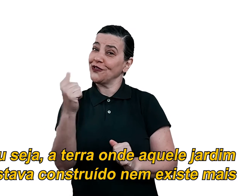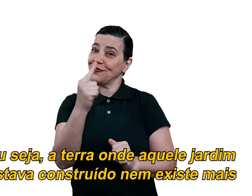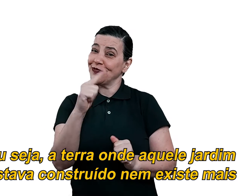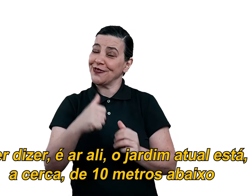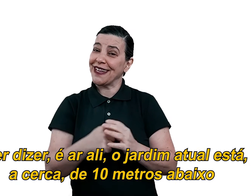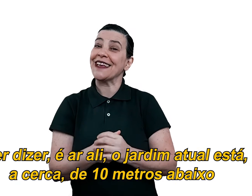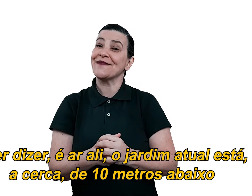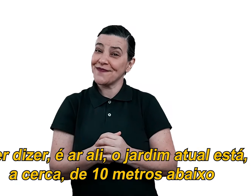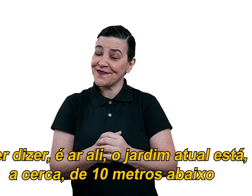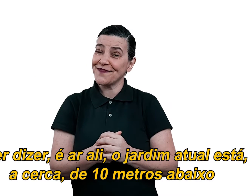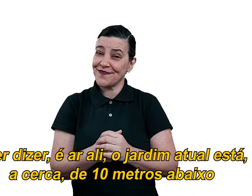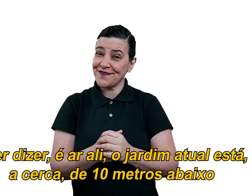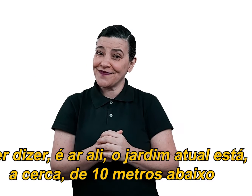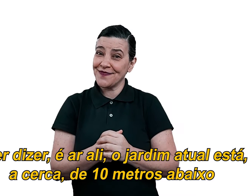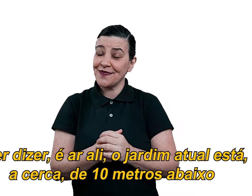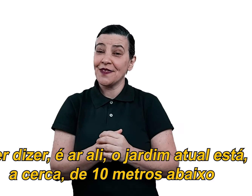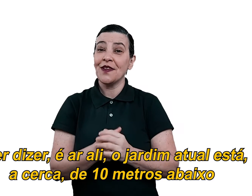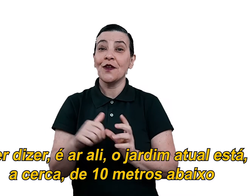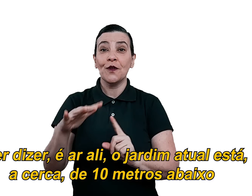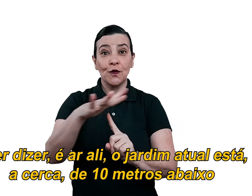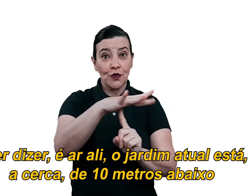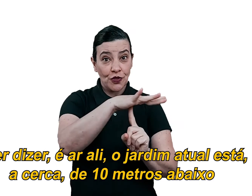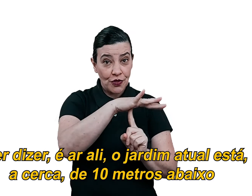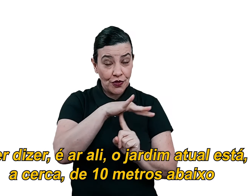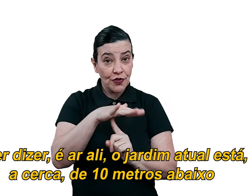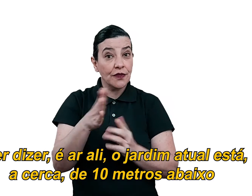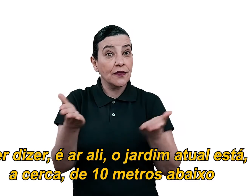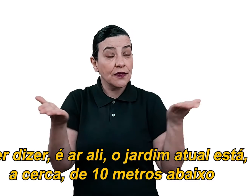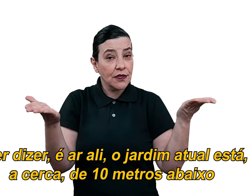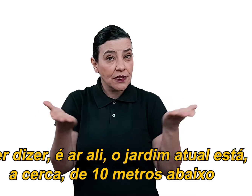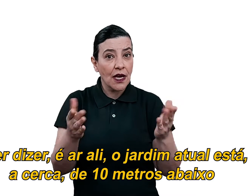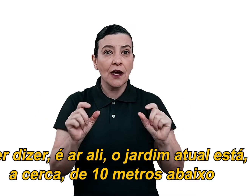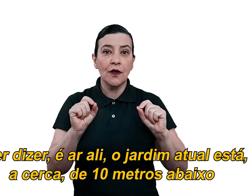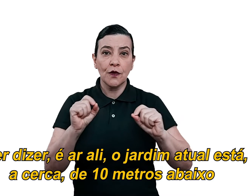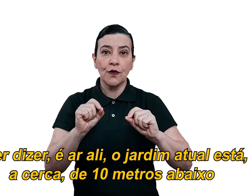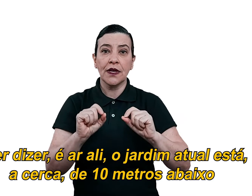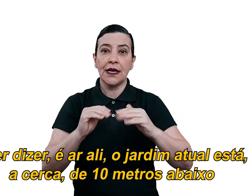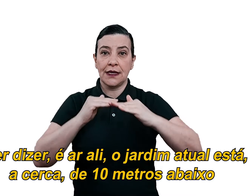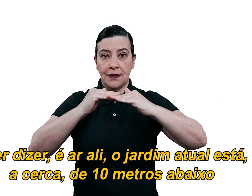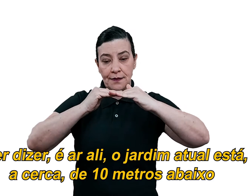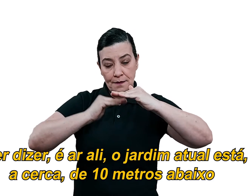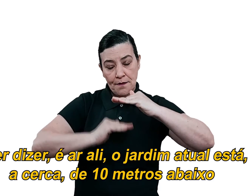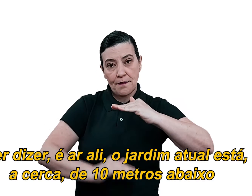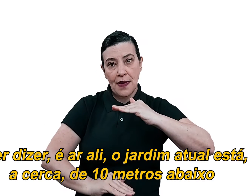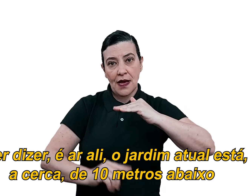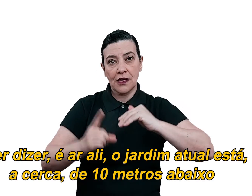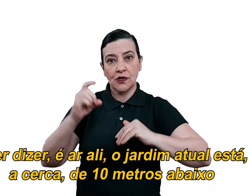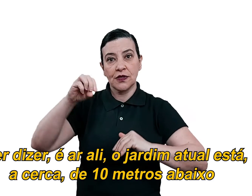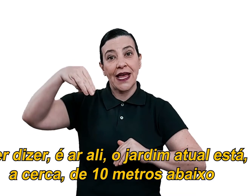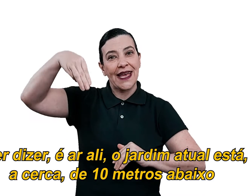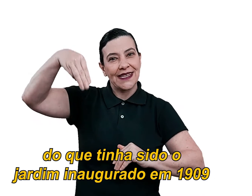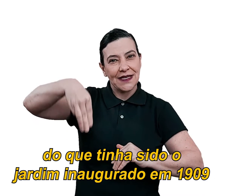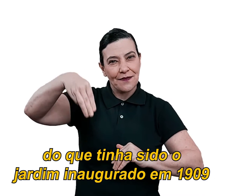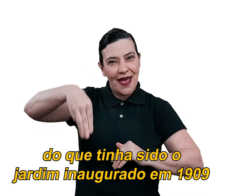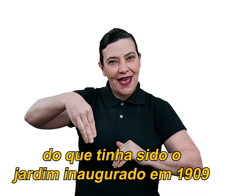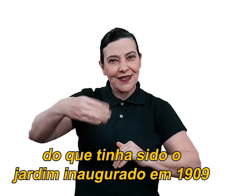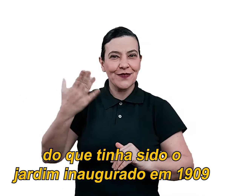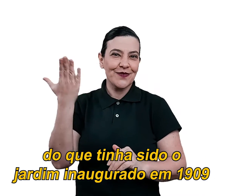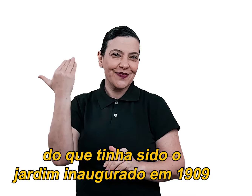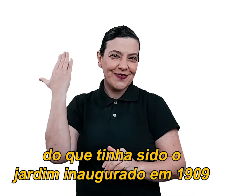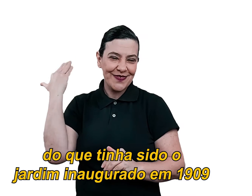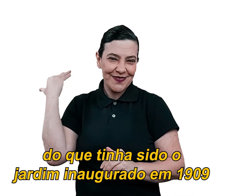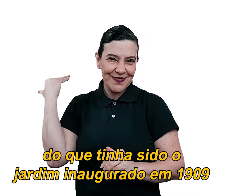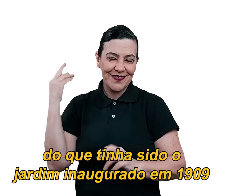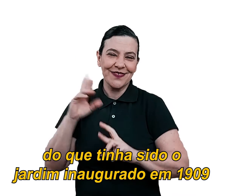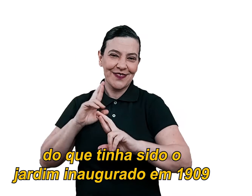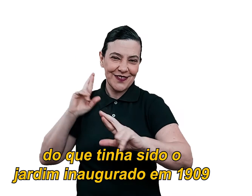existe mais, não é? Quer dizer, é ali. O jardim atual, ele está cerca de 10 metros abaixo do que tinha